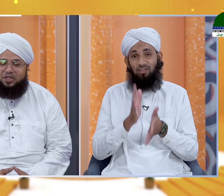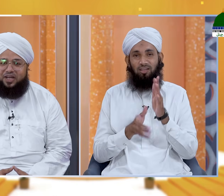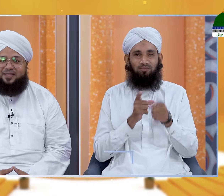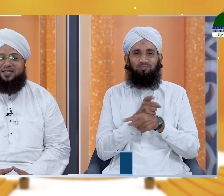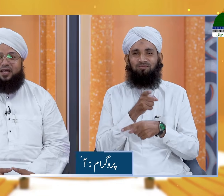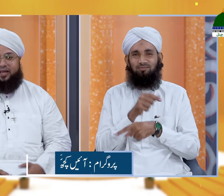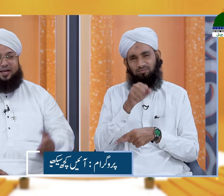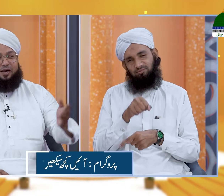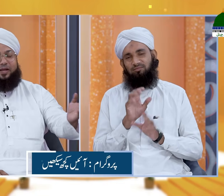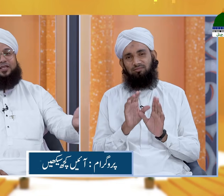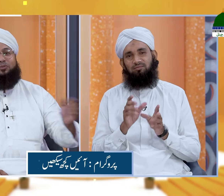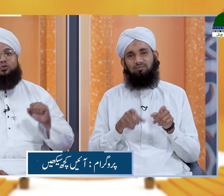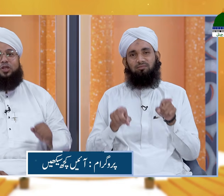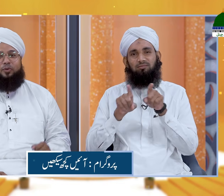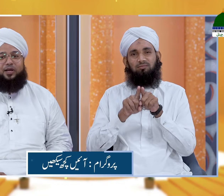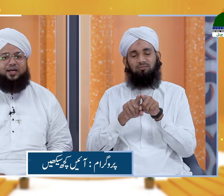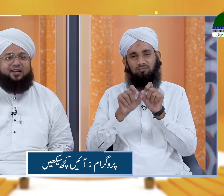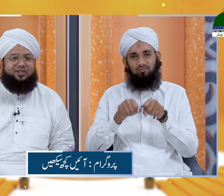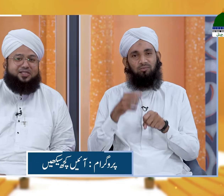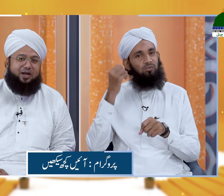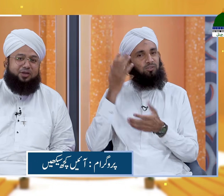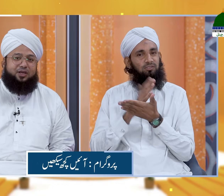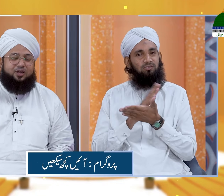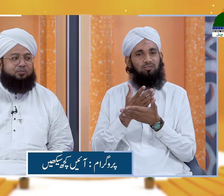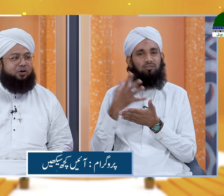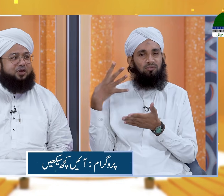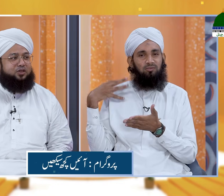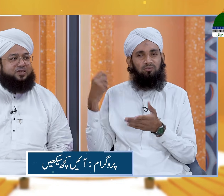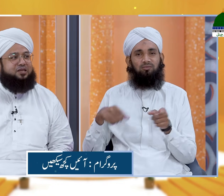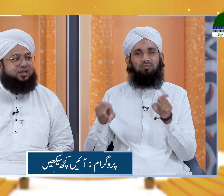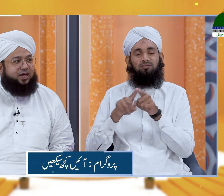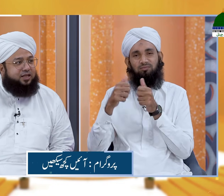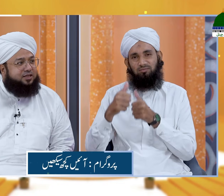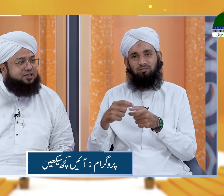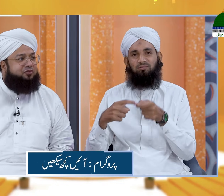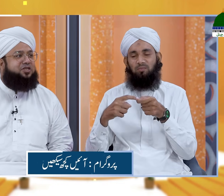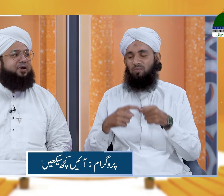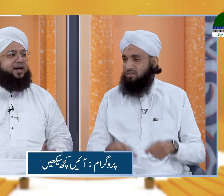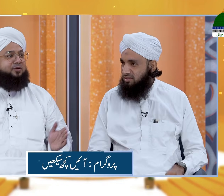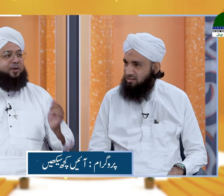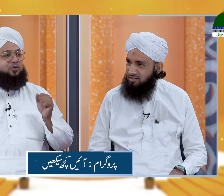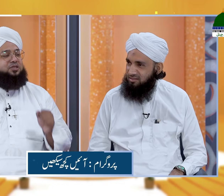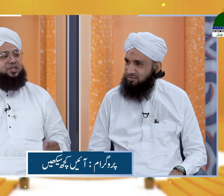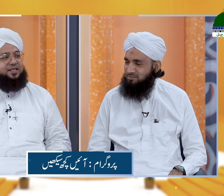اشارے سیکھتے ہیں. ہمارے ساتھ موجود ہیں مبلغ دعوت اسلامی محمد وسیم اتاری. جی وسیم بھائی، آج ہمیں آپ کون سے اشارے سکھا